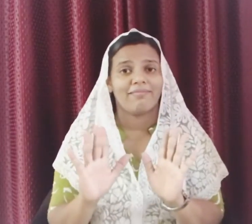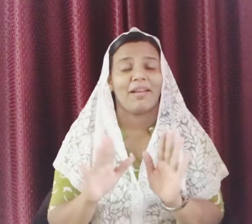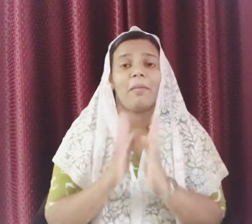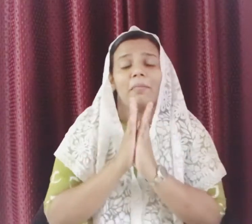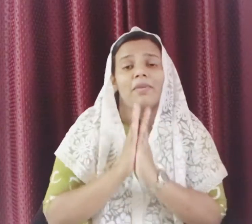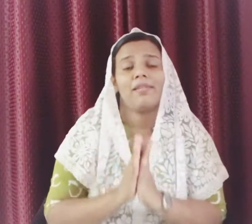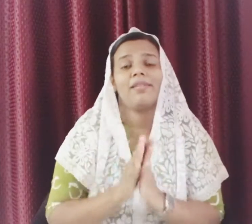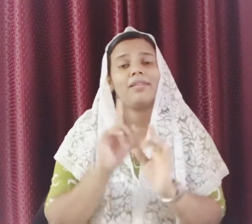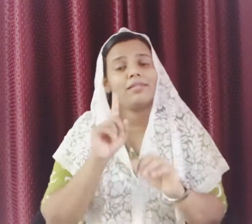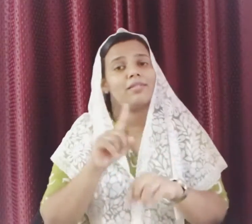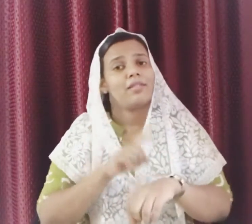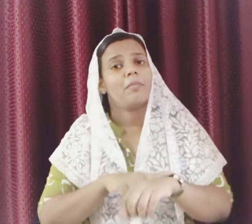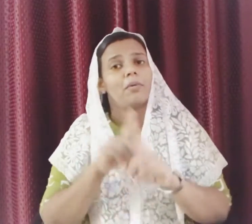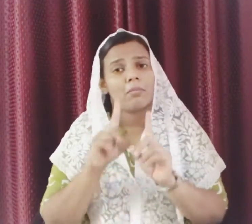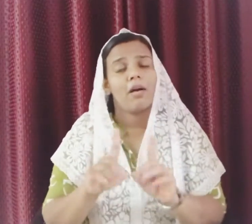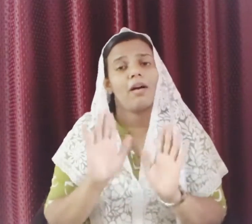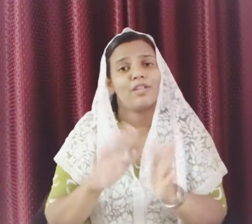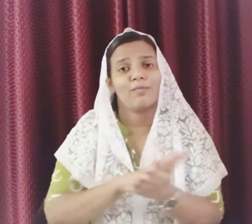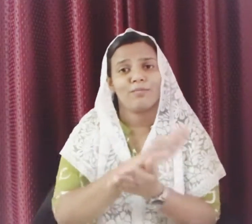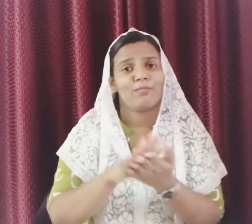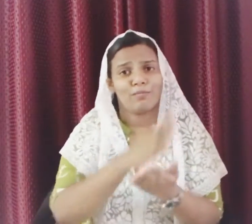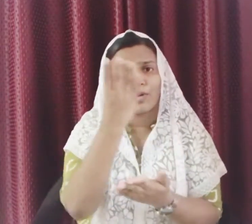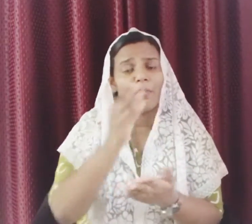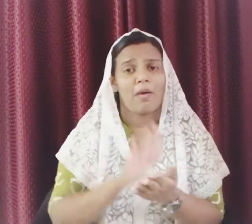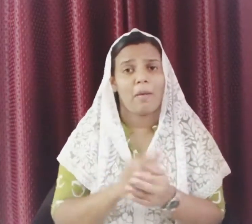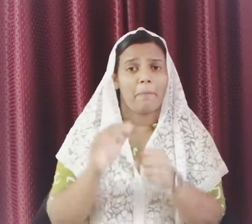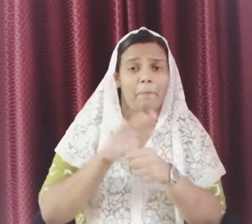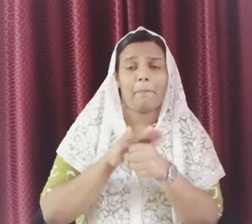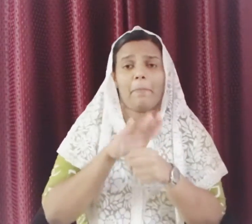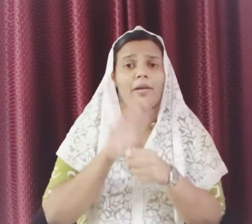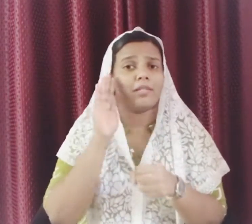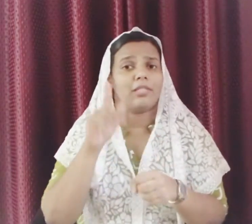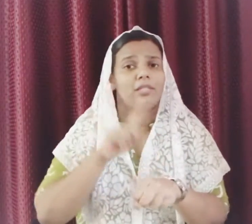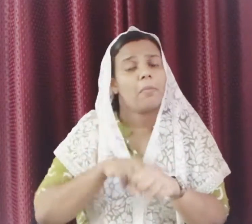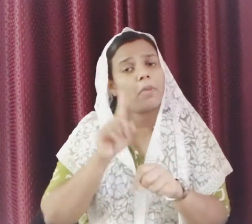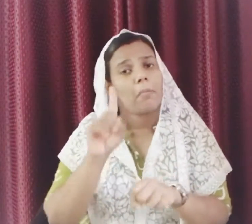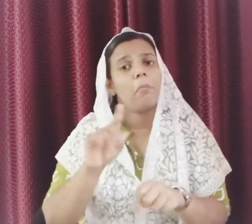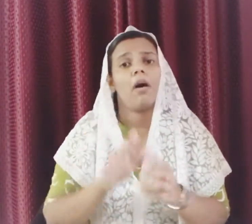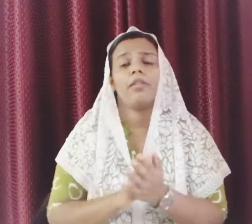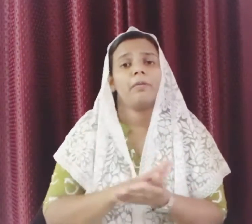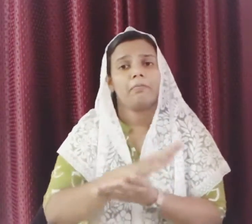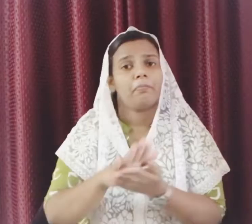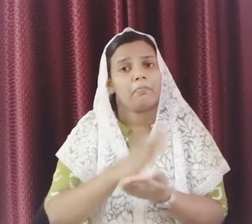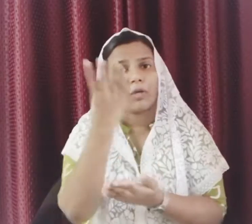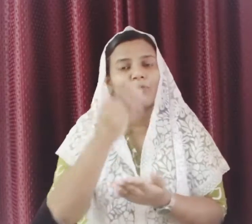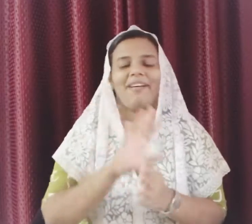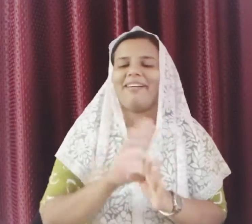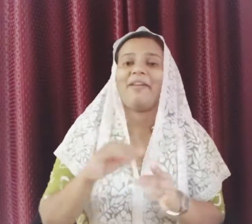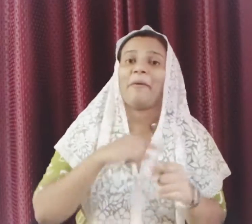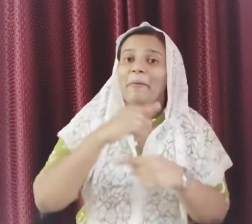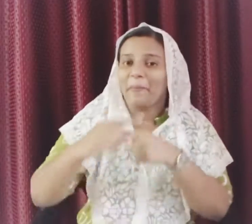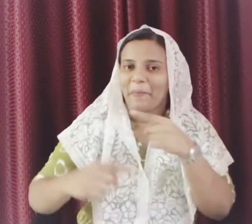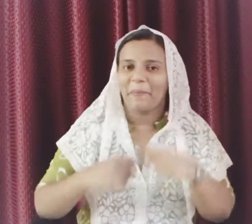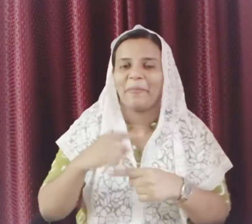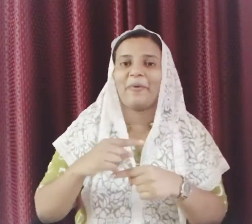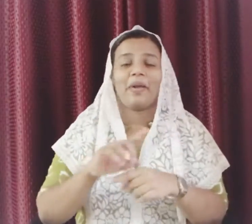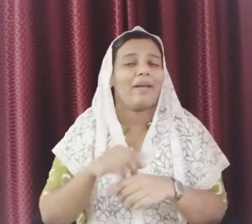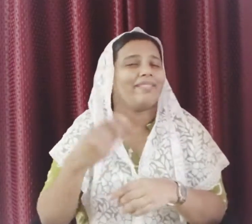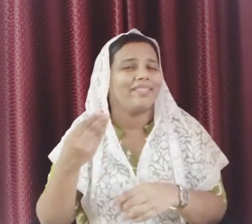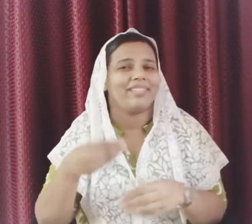നമ്മൾ പ്രാർത്ഥിക്കാനിരിക്കുമ്പോഴോ അല്ലെങ്കിൽ പ്രസംഗിക്കാൻ സ്റ്റേജിൽ നിൽക്കുമ്പോഴോ ആണോ? അല്ല. പിന്നെയോ, എപ്പോഴും നമ്മുടെ കൂടെ ഇരിക്കേണ്ടതിന്, വല്ലപ്പോഴും